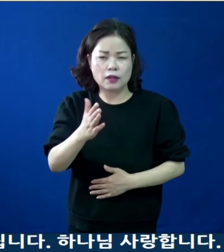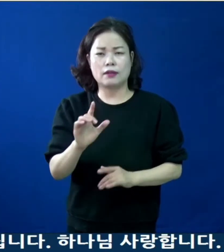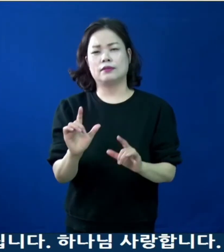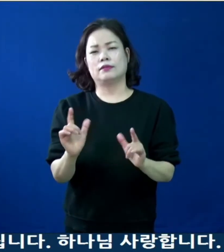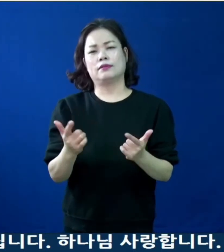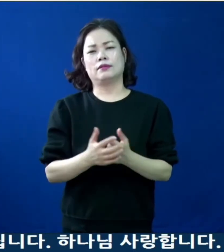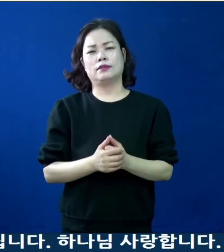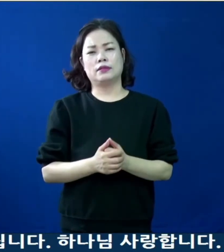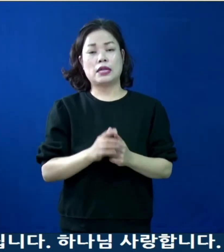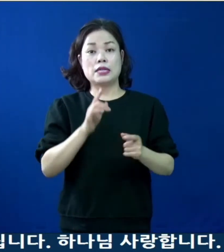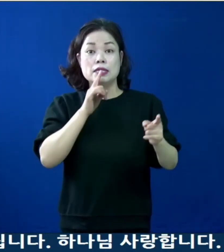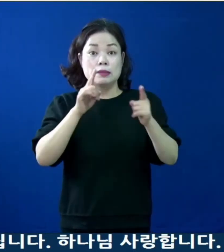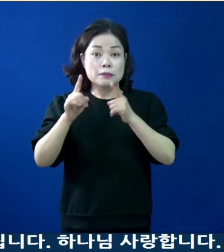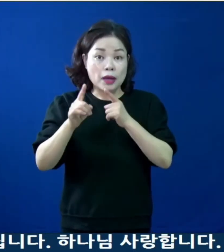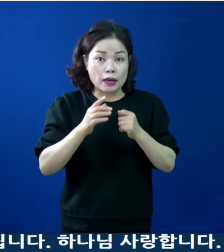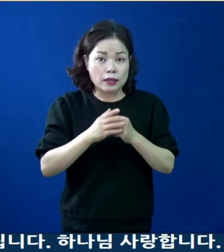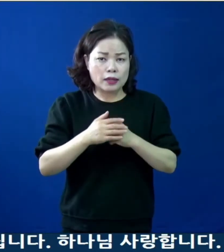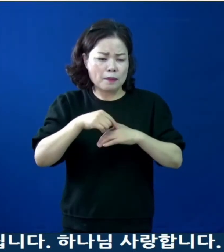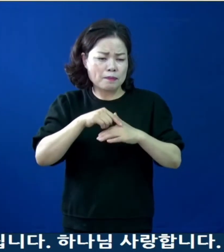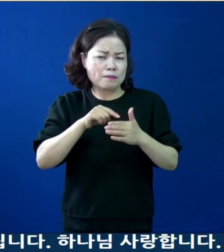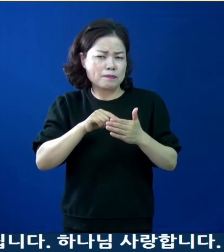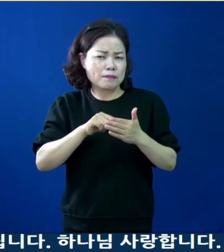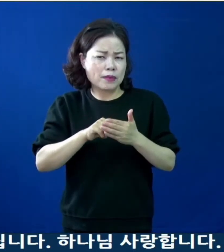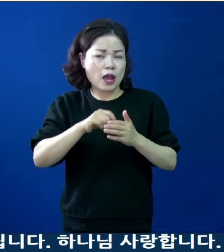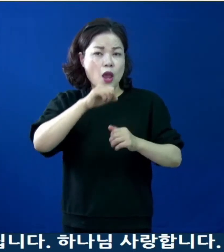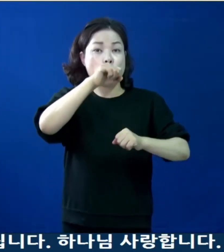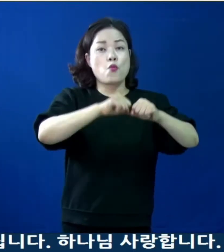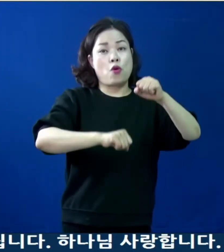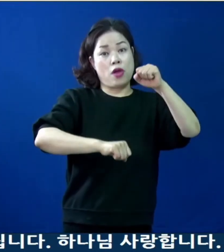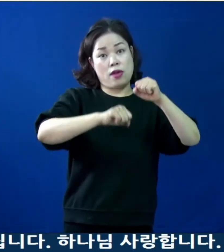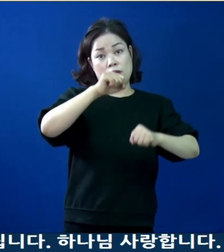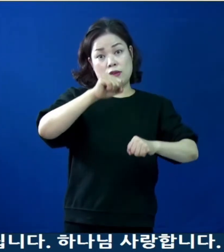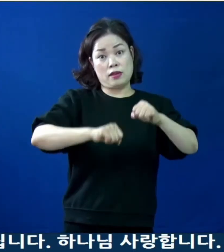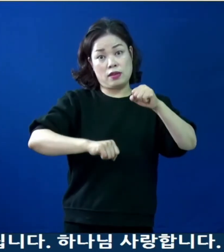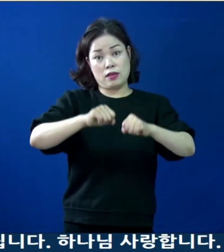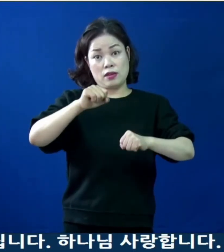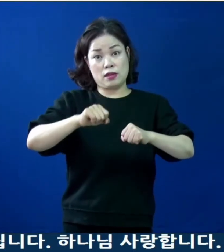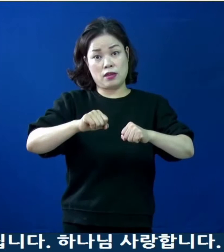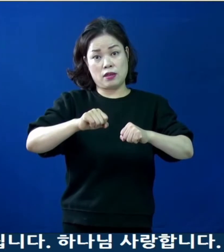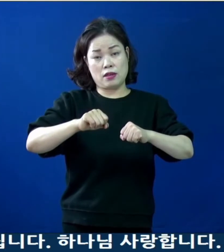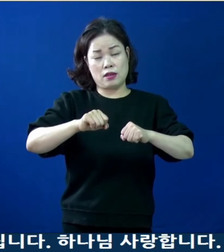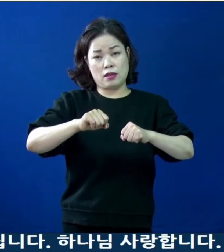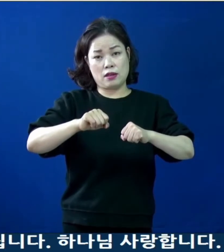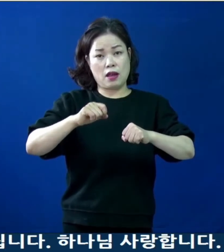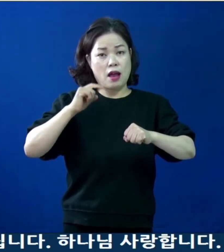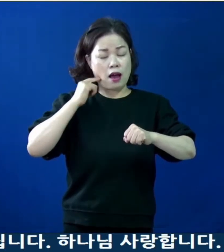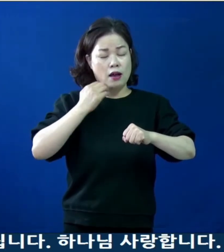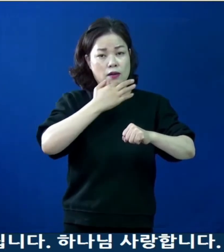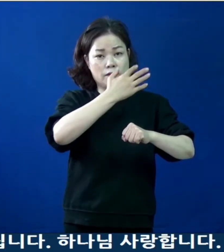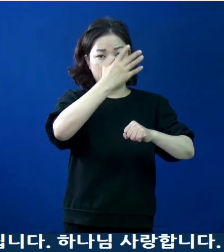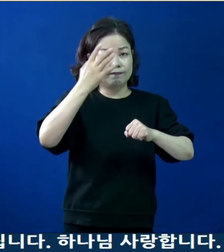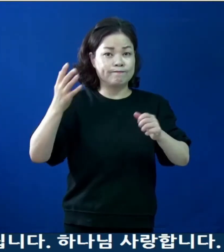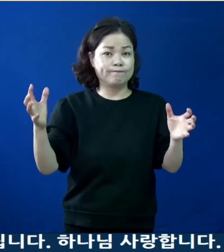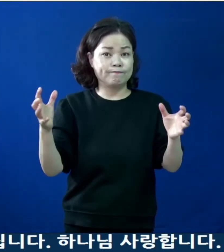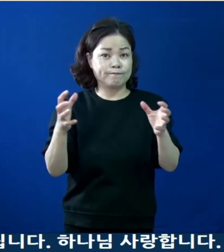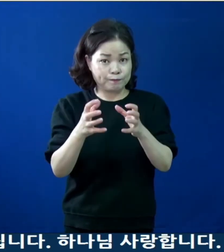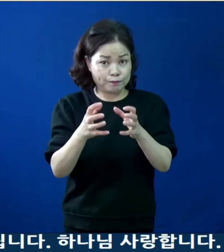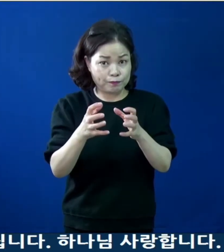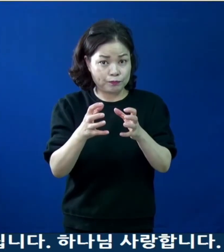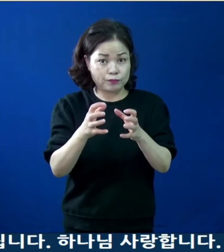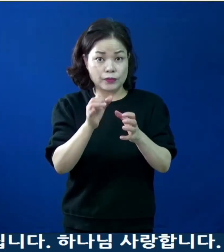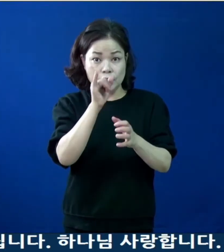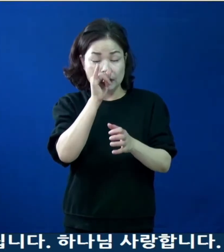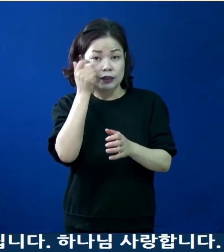않죠. 이 말씀은 마음과 행위의 아름다운 결합, 하모니를 우리에게 보여주고